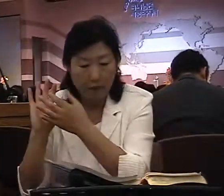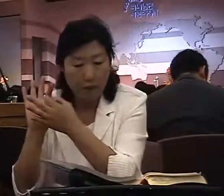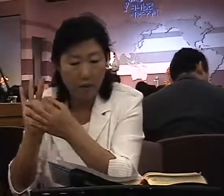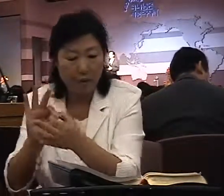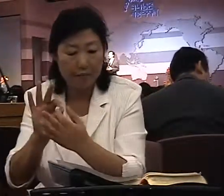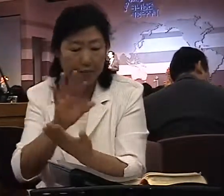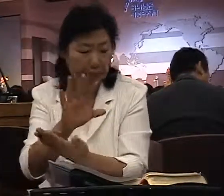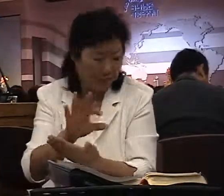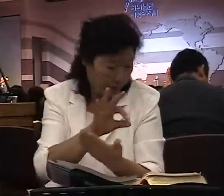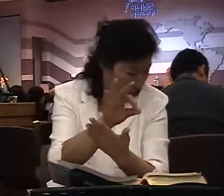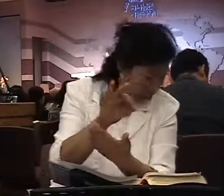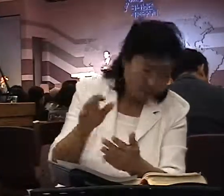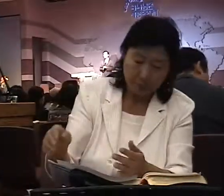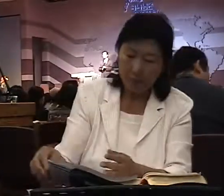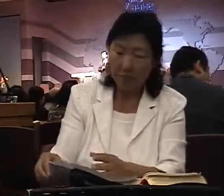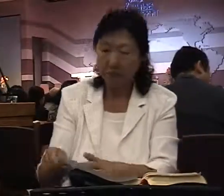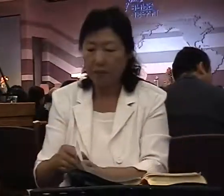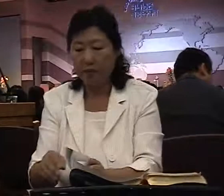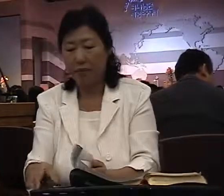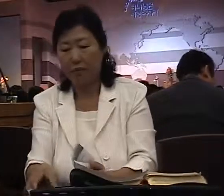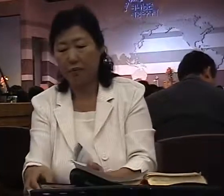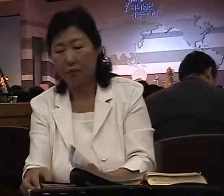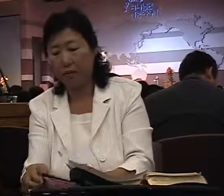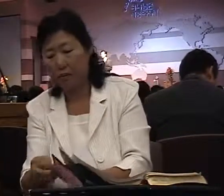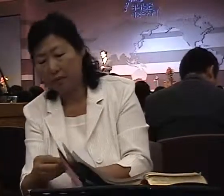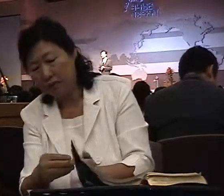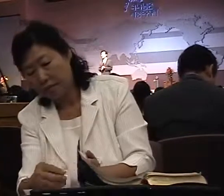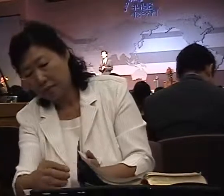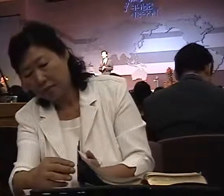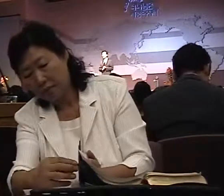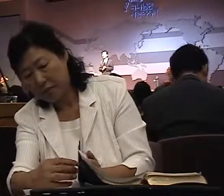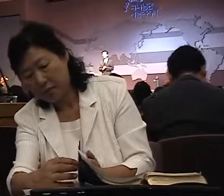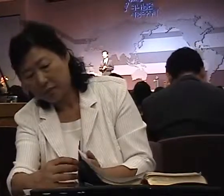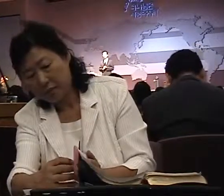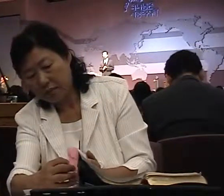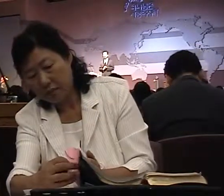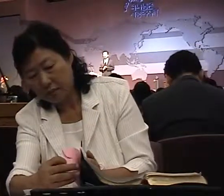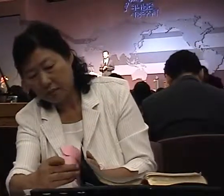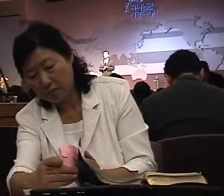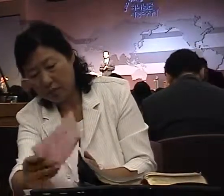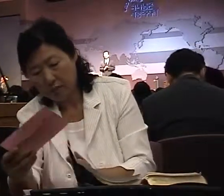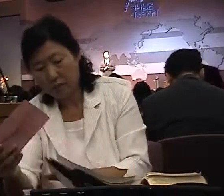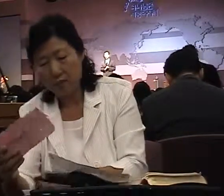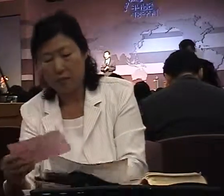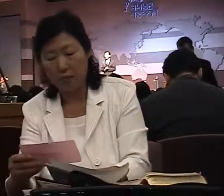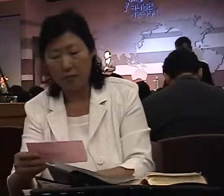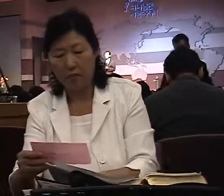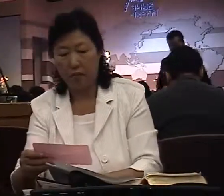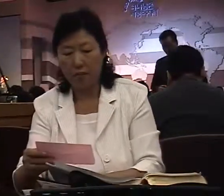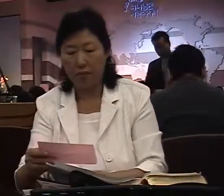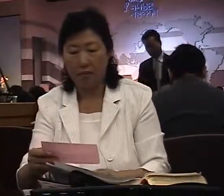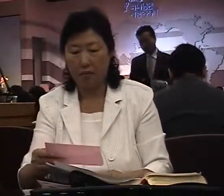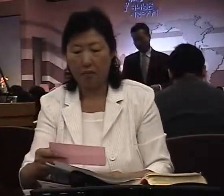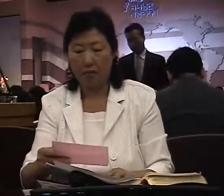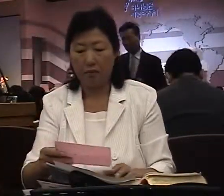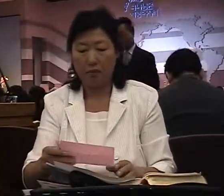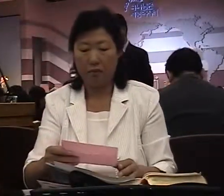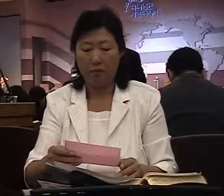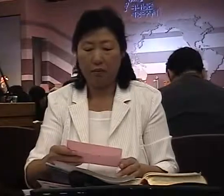통해 하나님께 예배를 드리겠습니다. 예물을 드리는 이 시간 우리 몸과 마음을 하나님께 드리기를 바랍니다. 이정훈